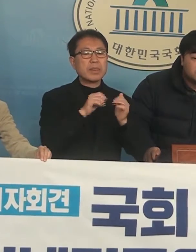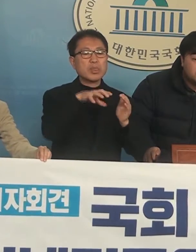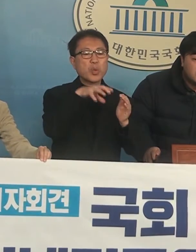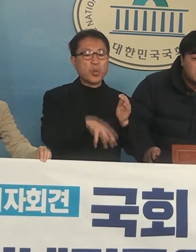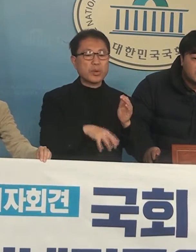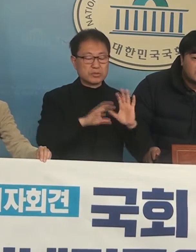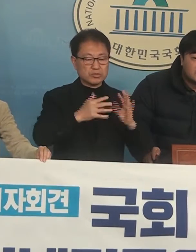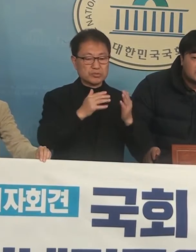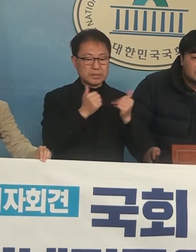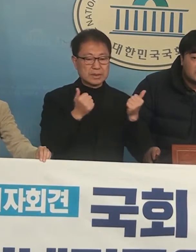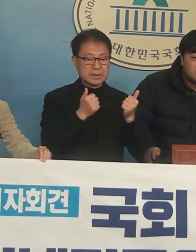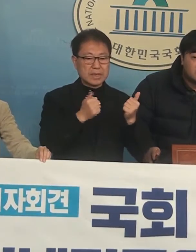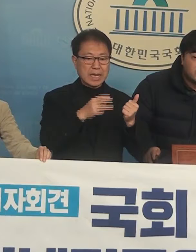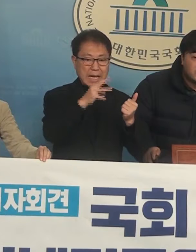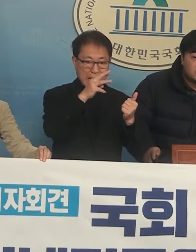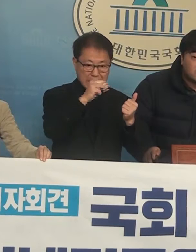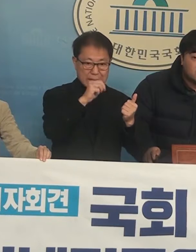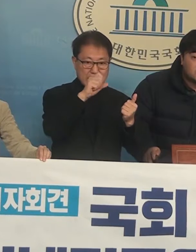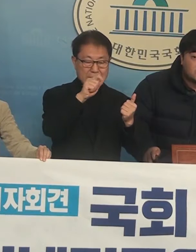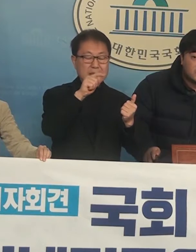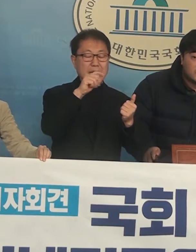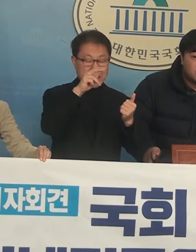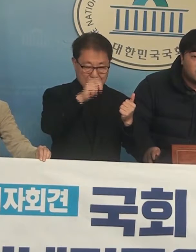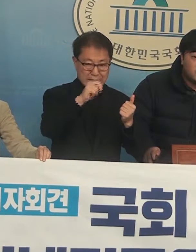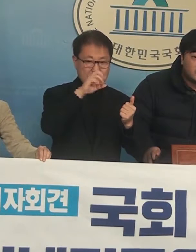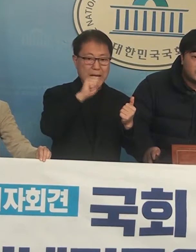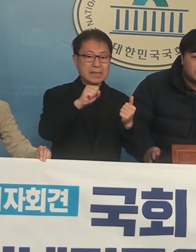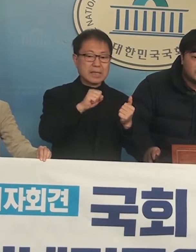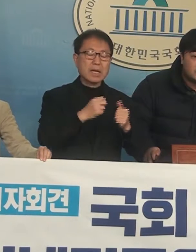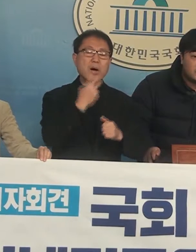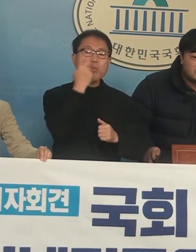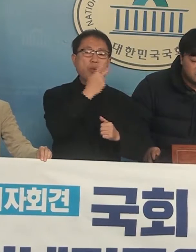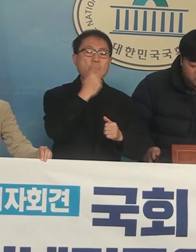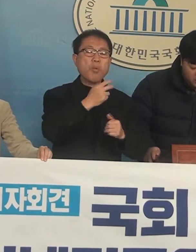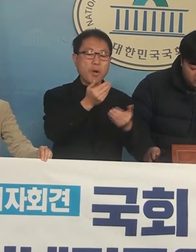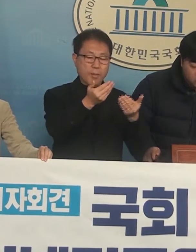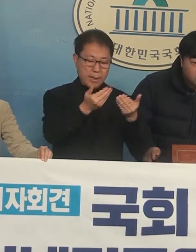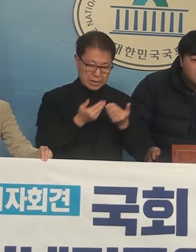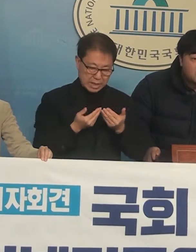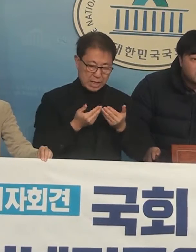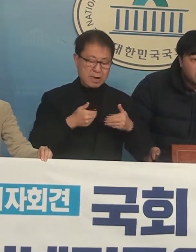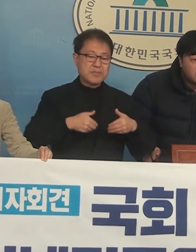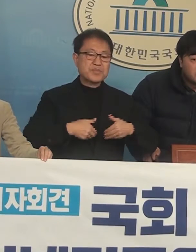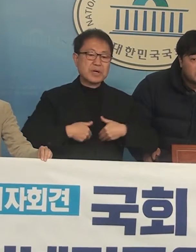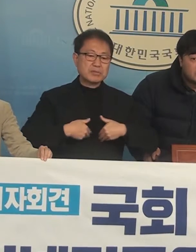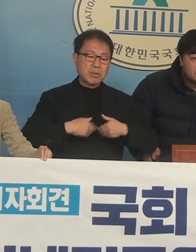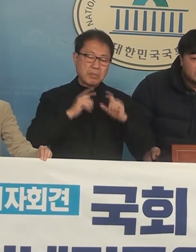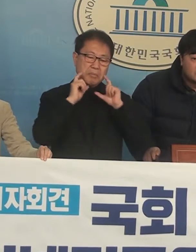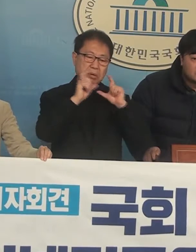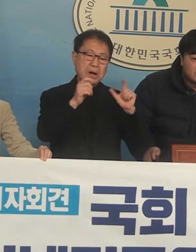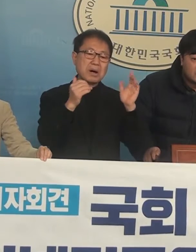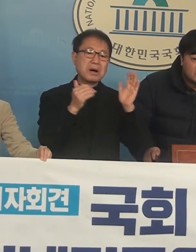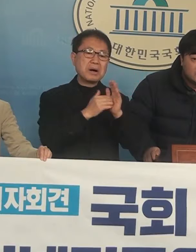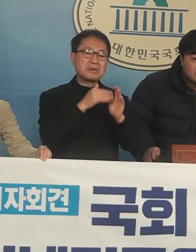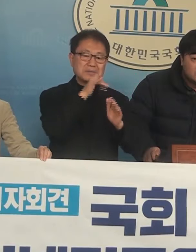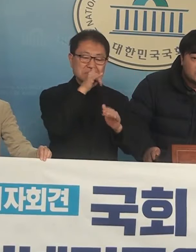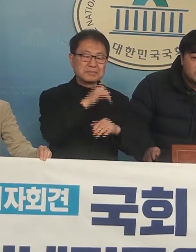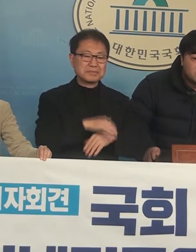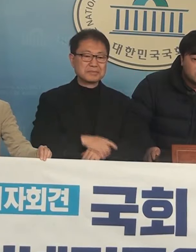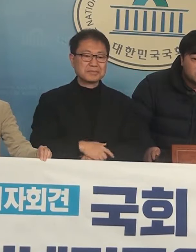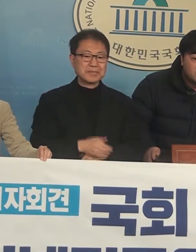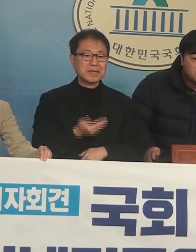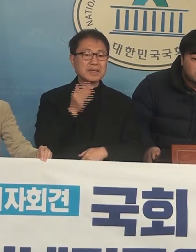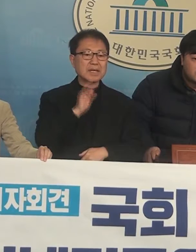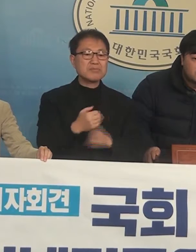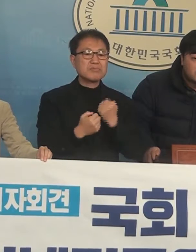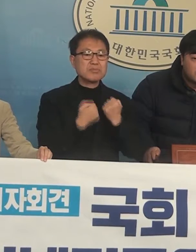기본적으로 국민이 SNS에 공개한 정보조차 보호받아야 될 개인정보라고 명확히 판시한 바 있습니다.